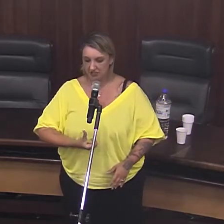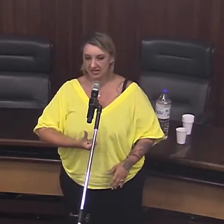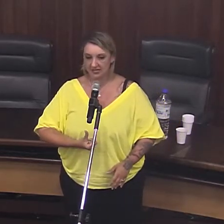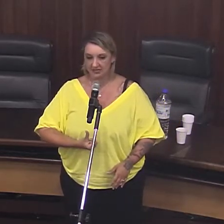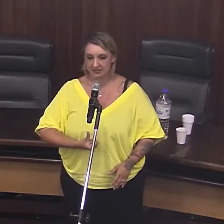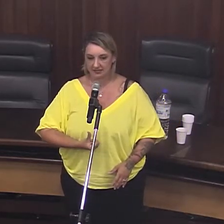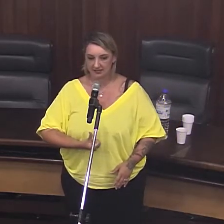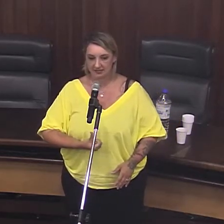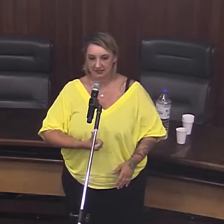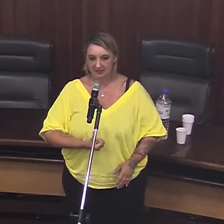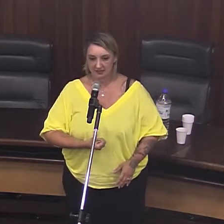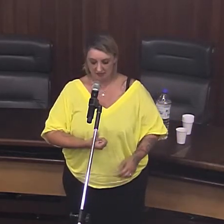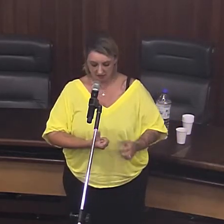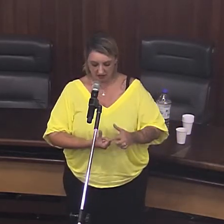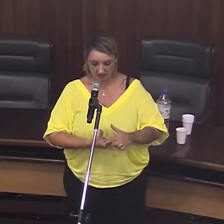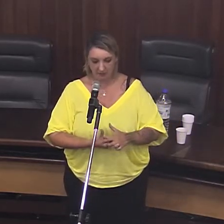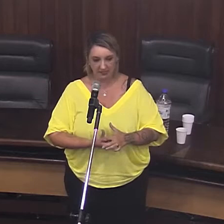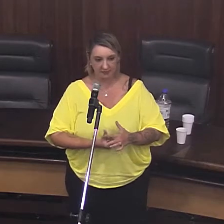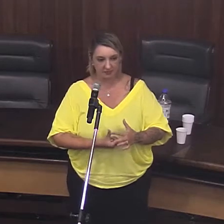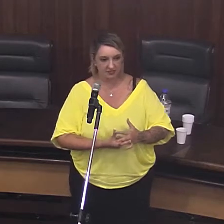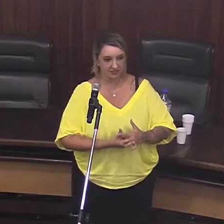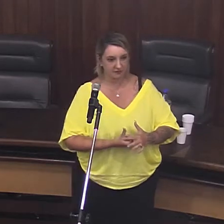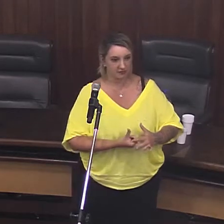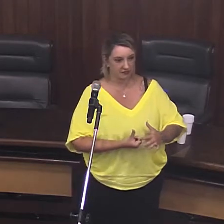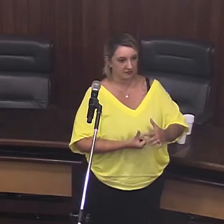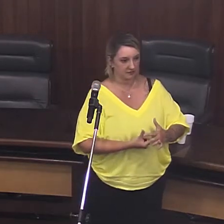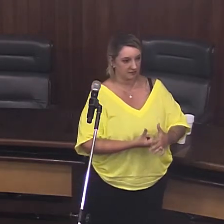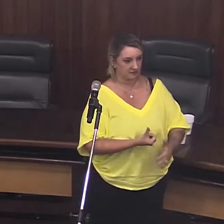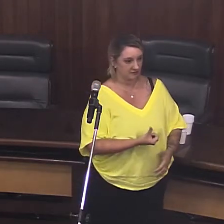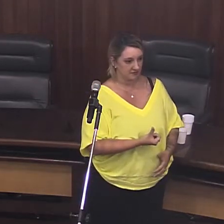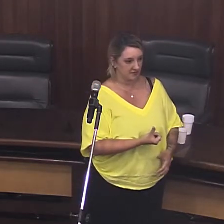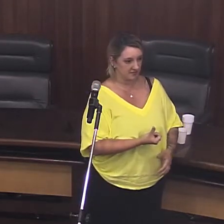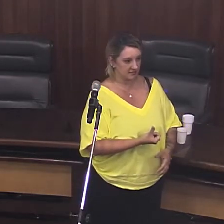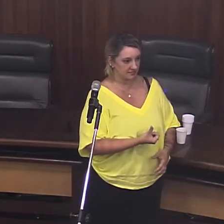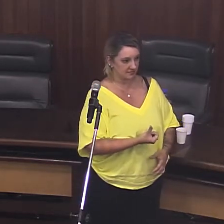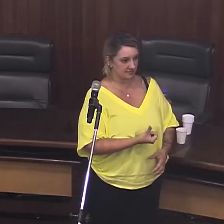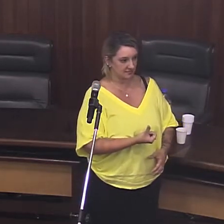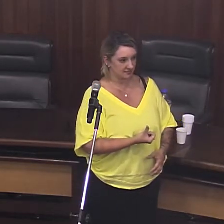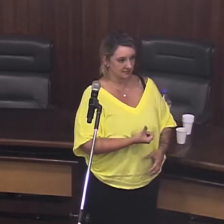Fechei. Ai, que bolinha bonitinha que ficou. Ó. 6.